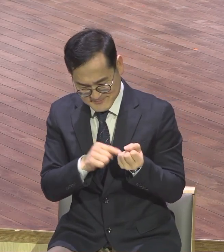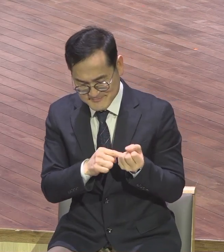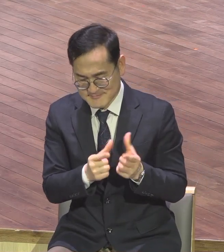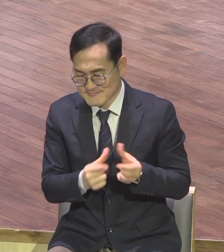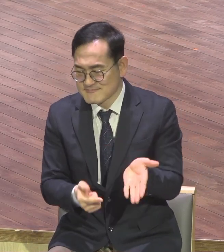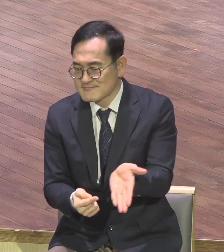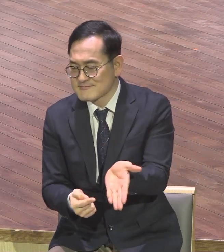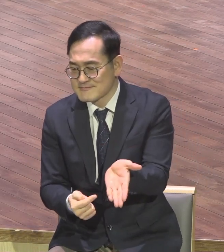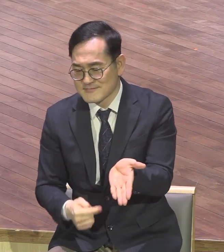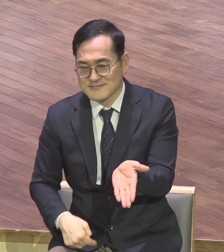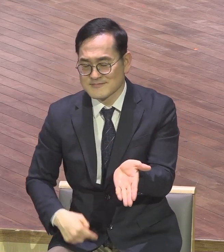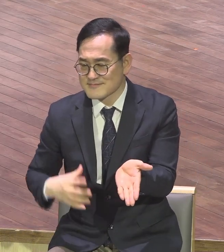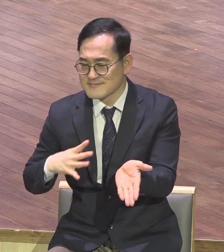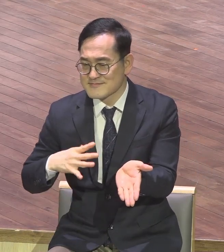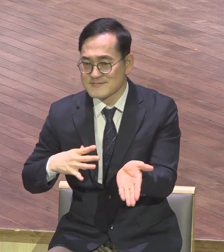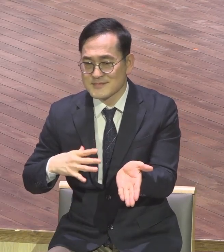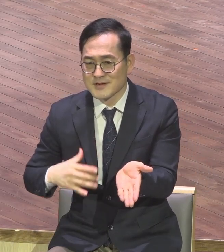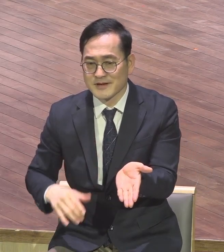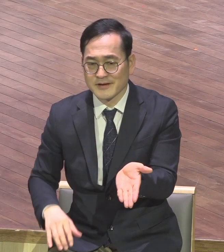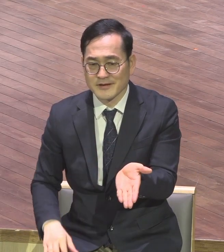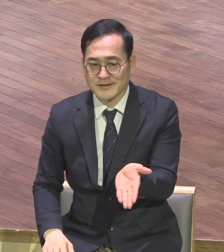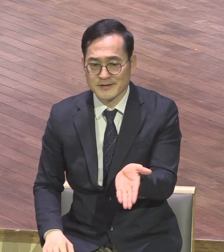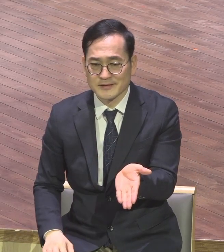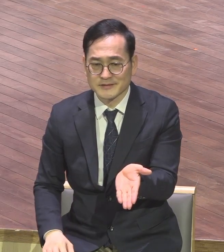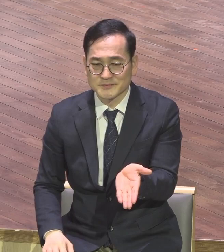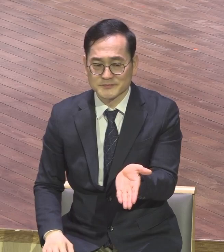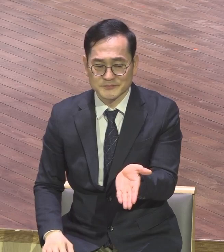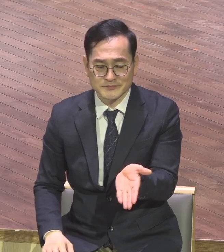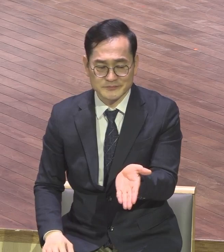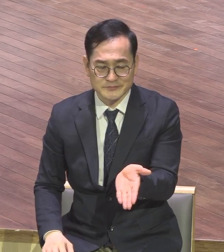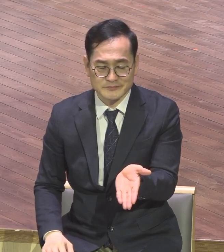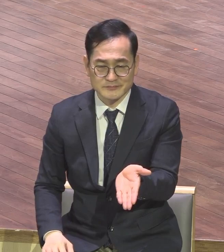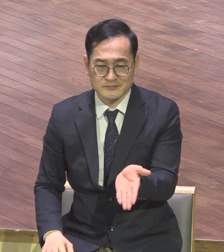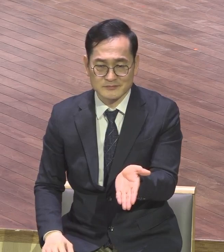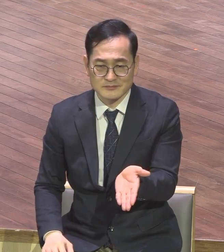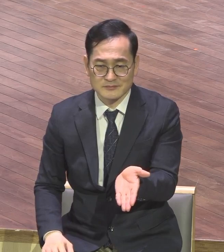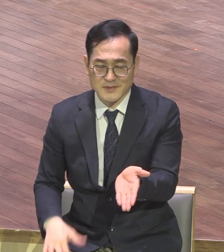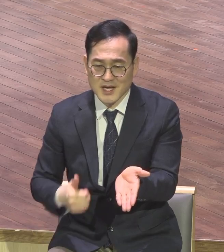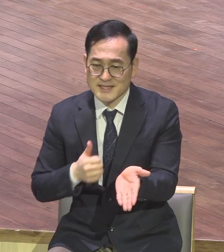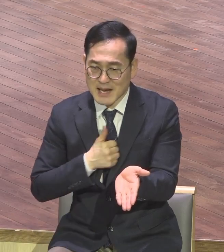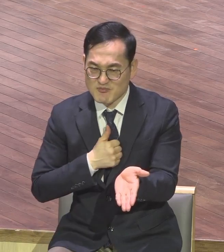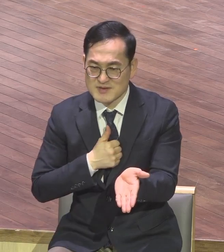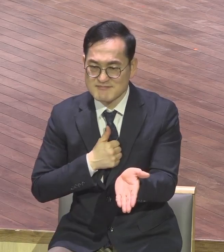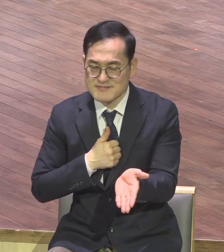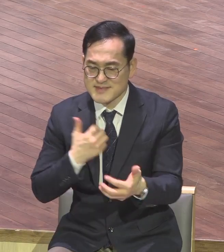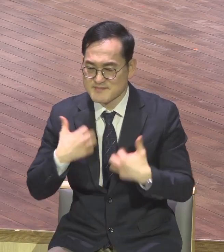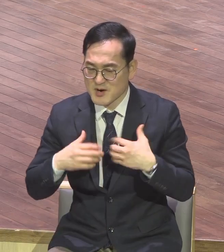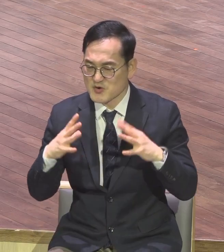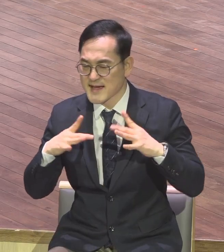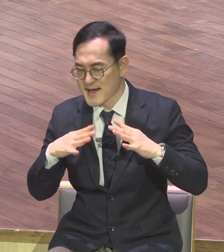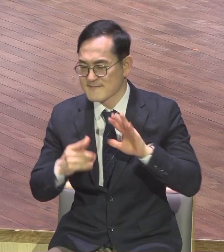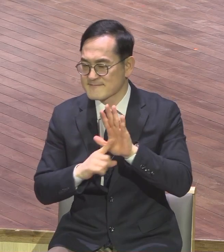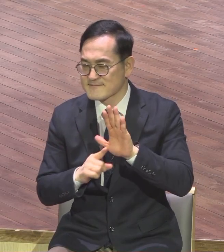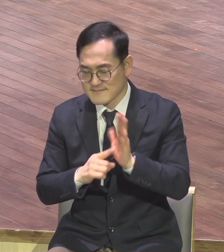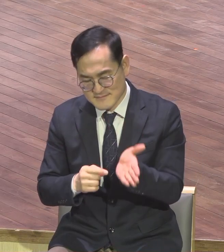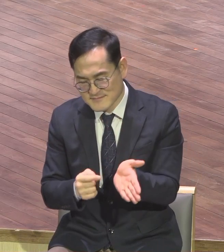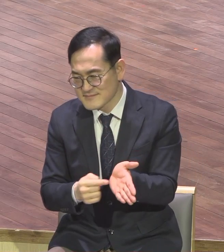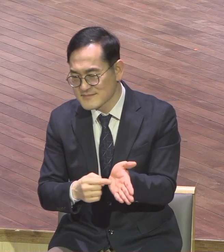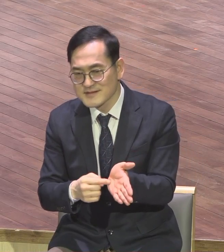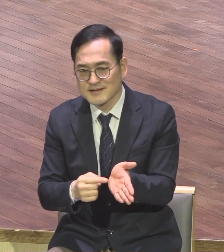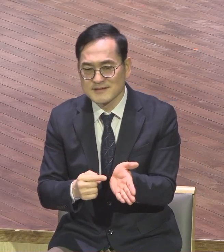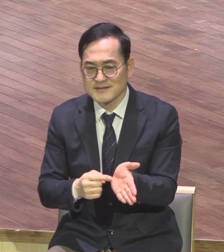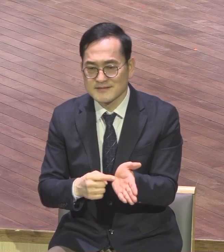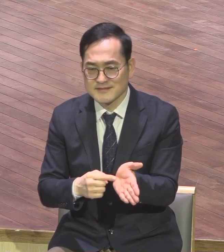로마 사람들보다 더 그렇게 로마인답게 행동했다 할 정도로 자부심을 가지고 자랑했다 그 말이.